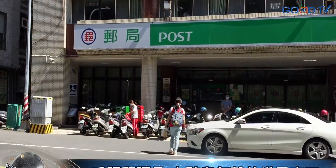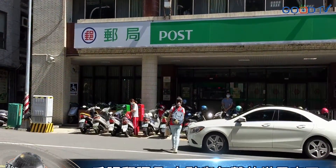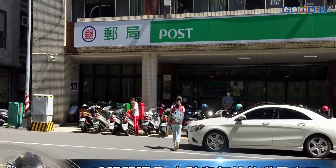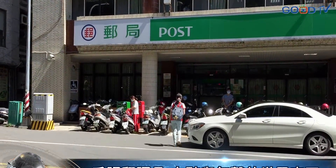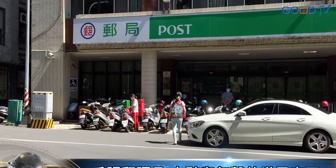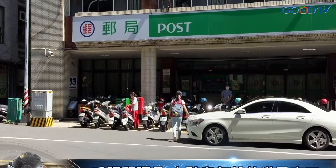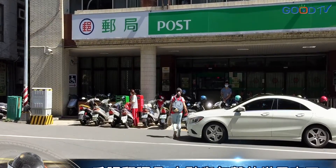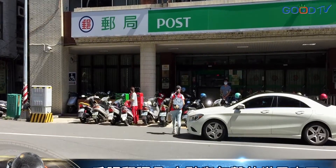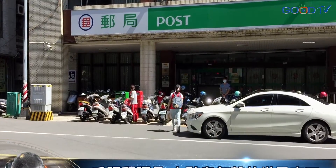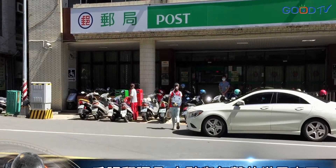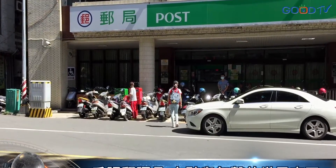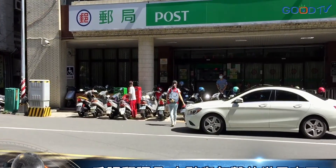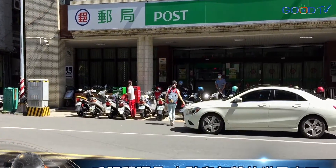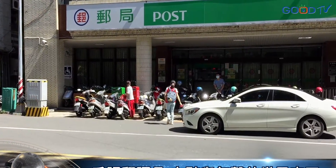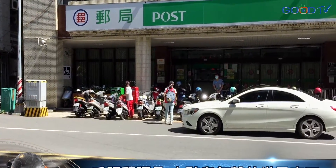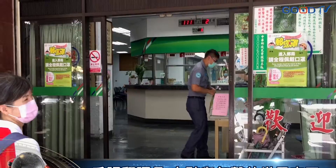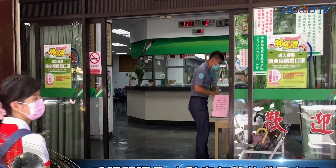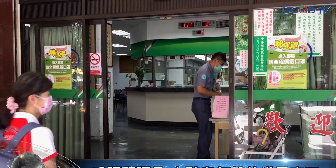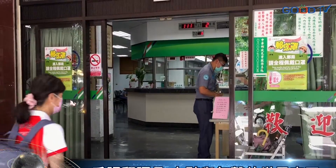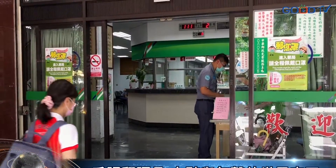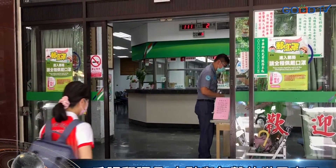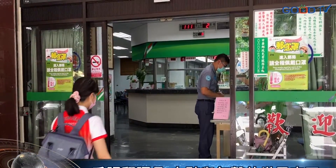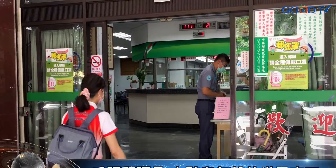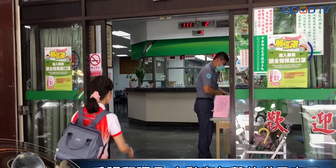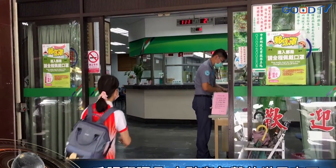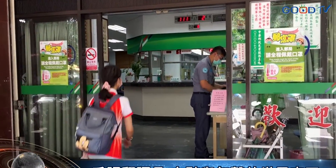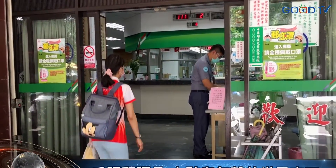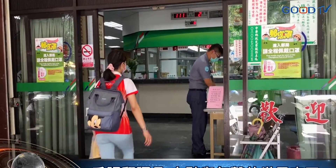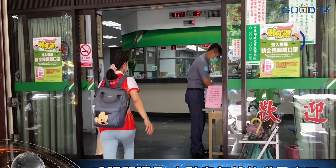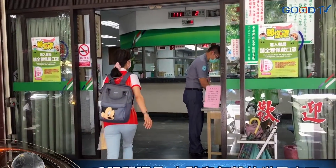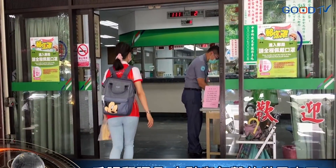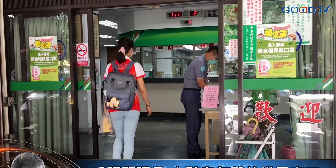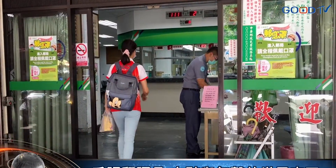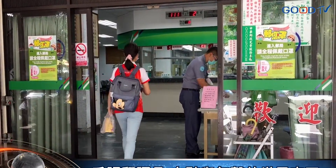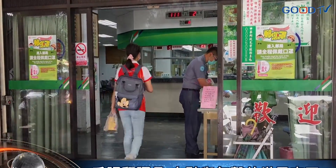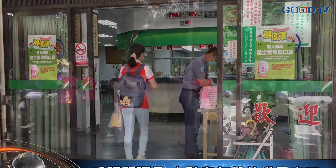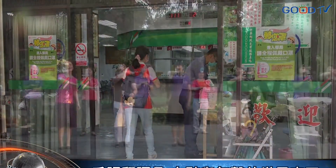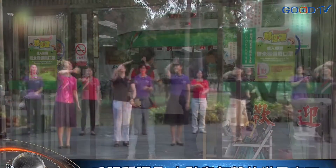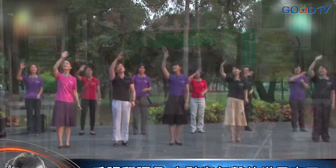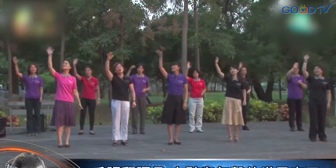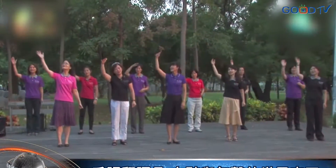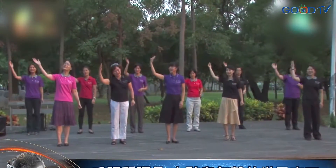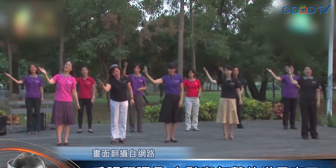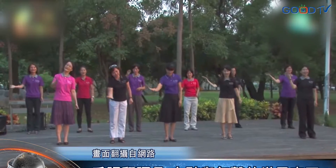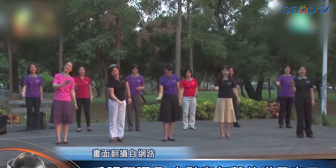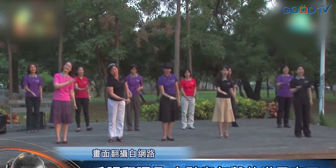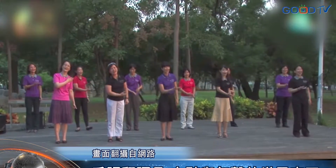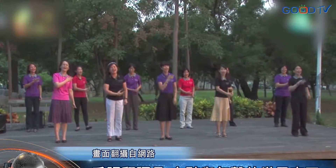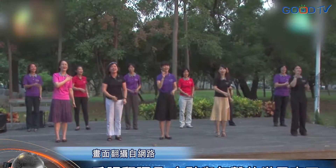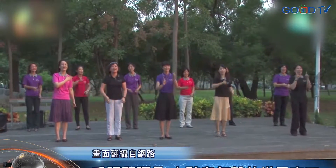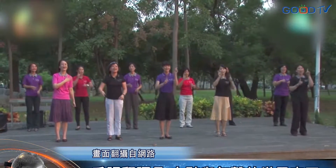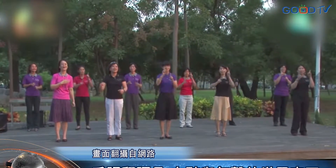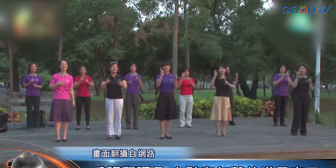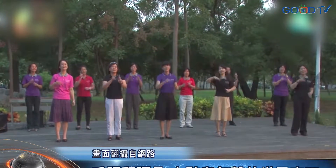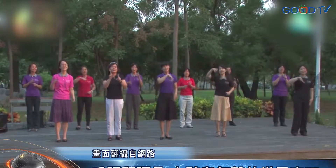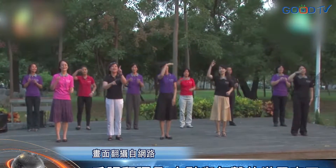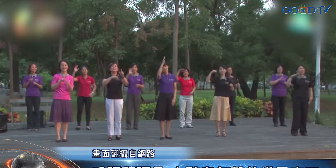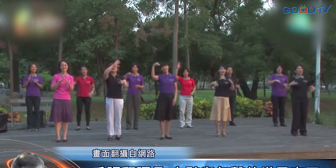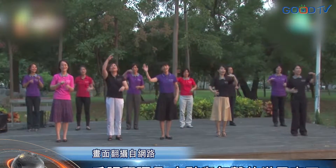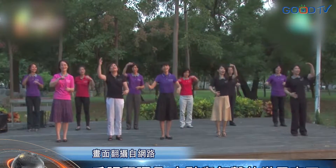平时从事邮政分信的工作。一开始因为在公园看到手语舞，引发兴趣学习，就这